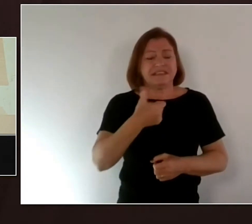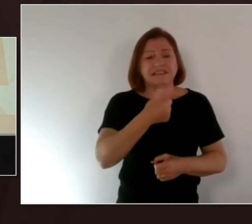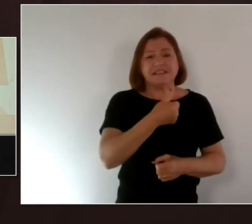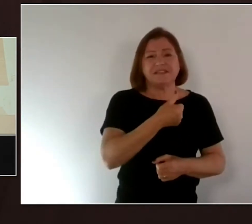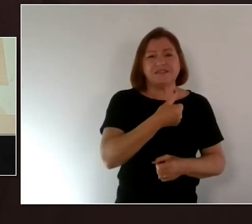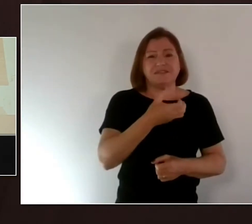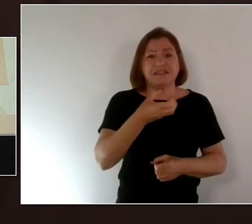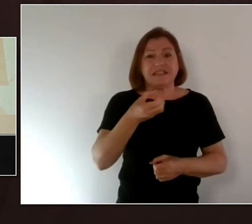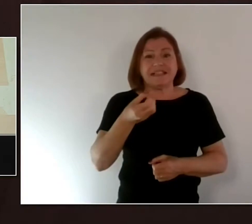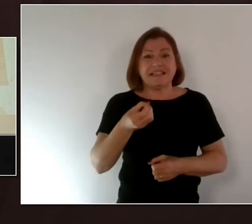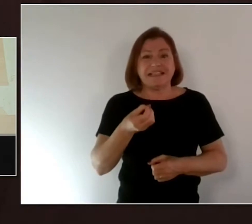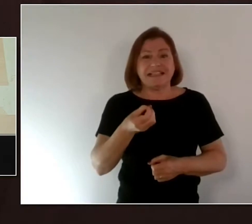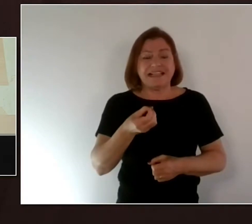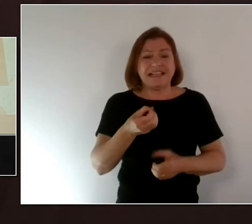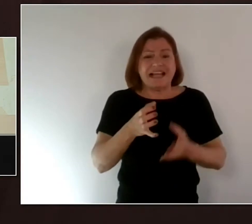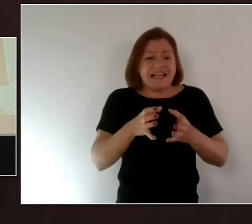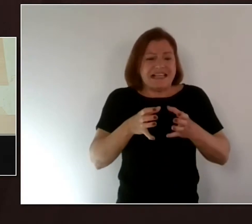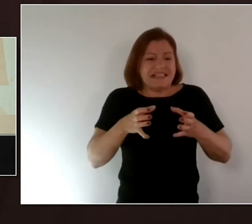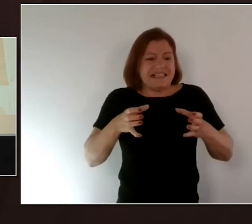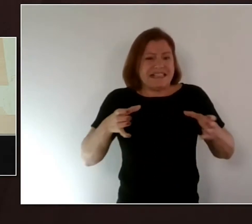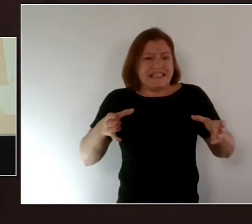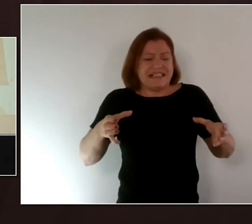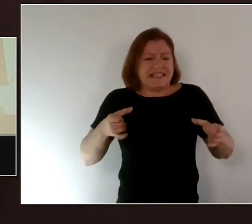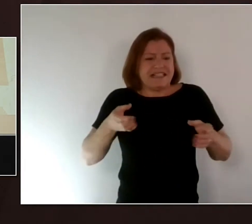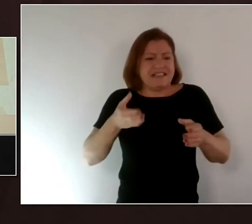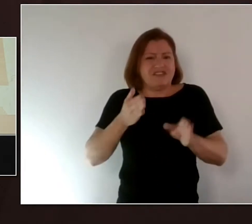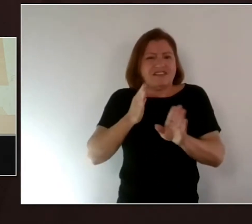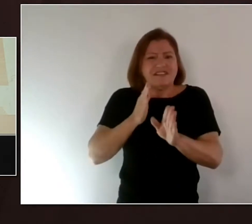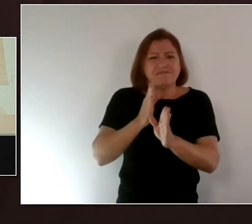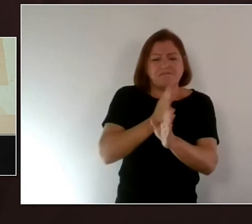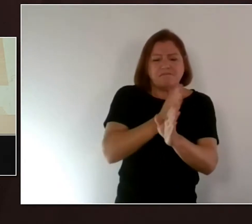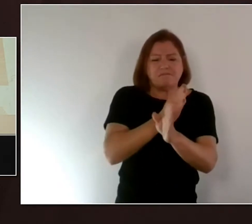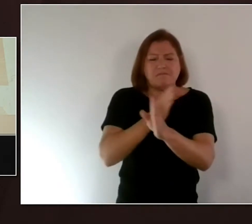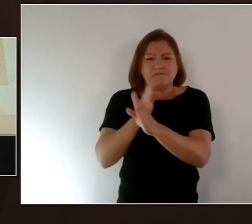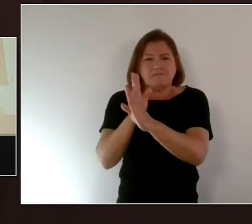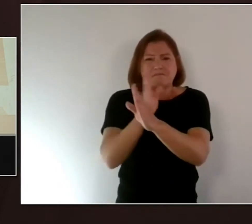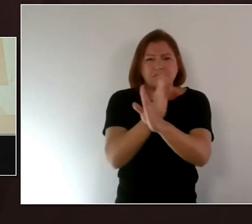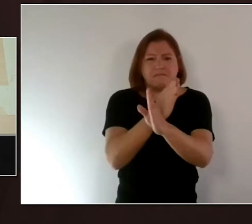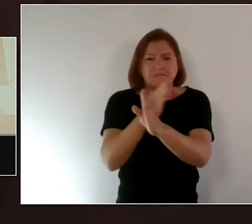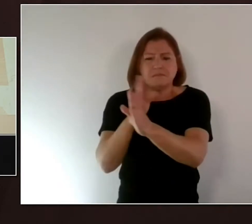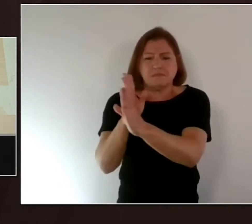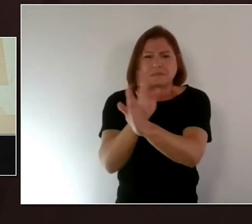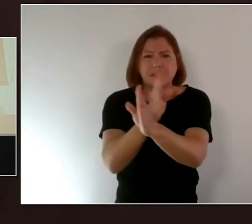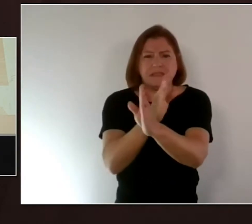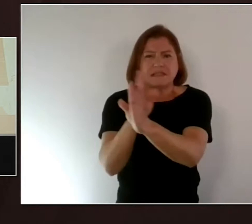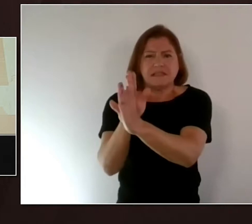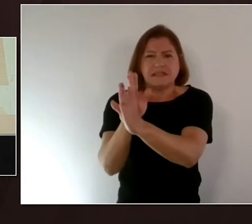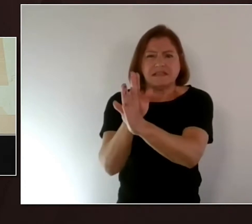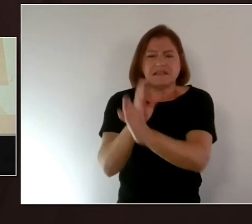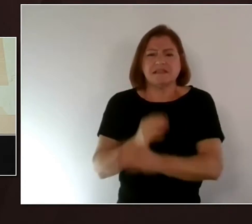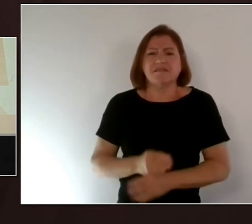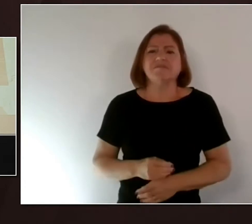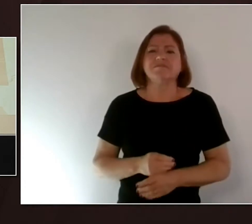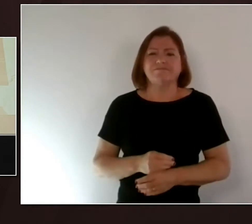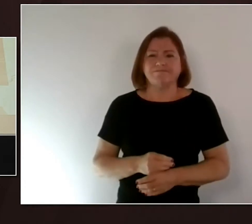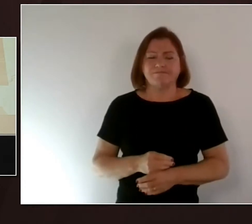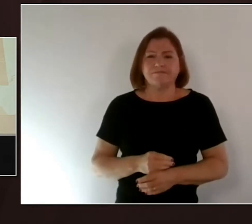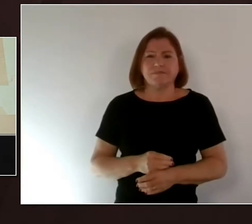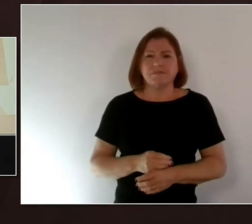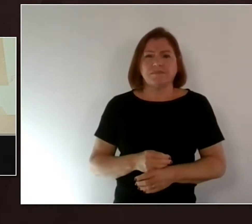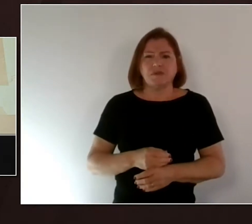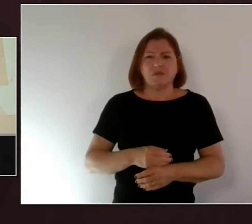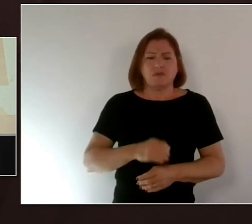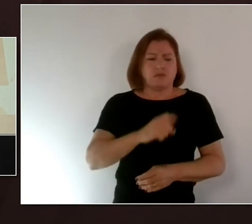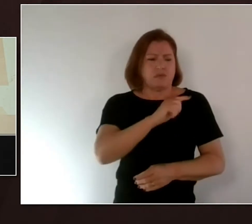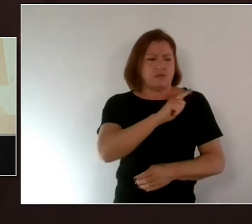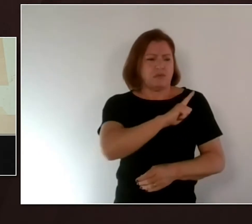debaixo dos 10 imperadores romanos. Tá? Então, esses 10 dias tereis